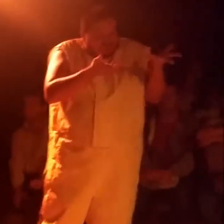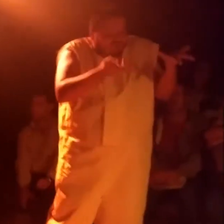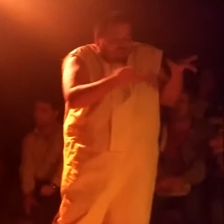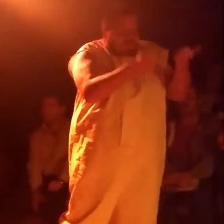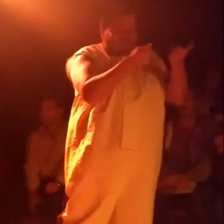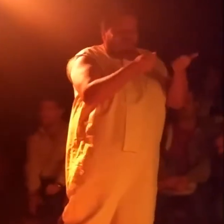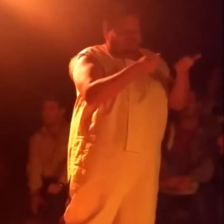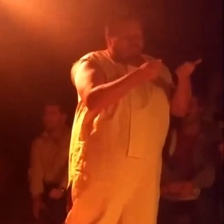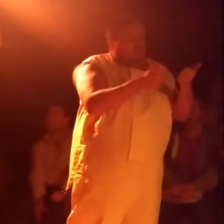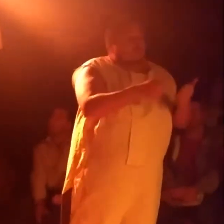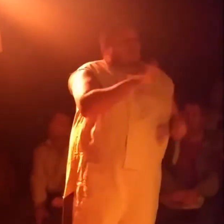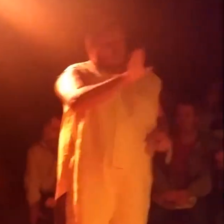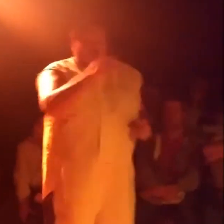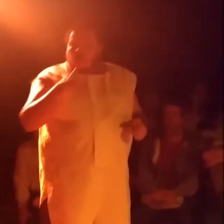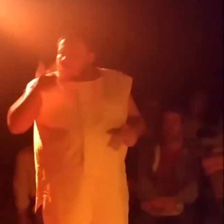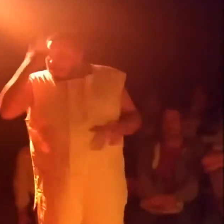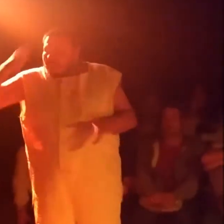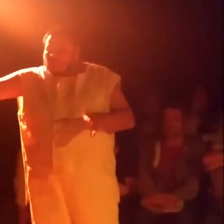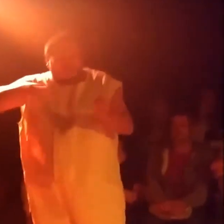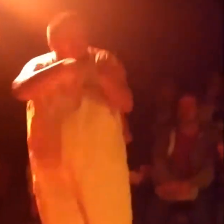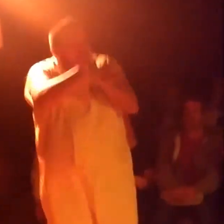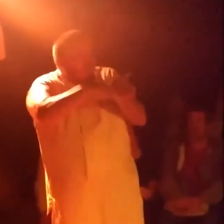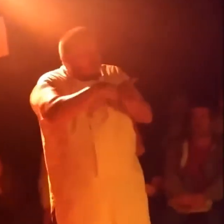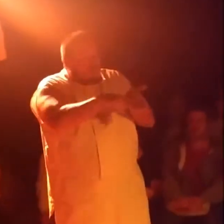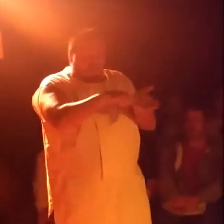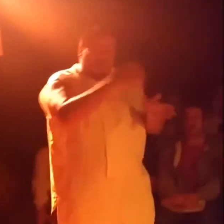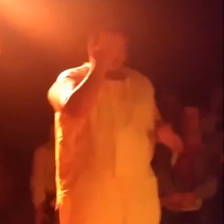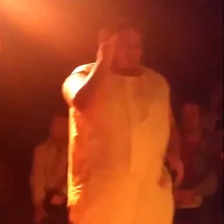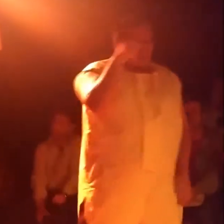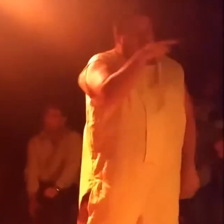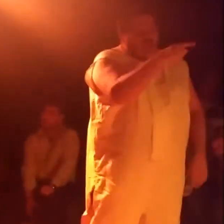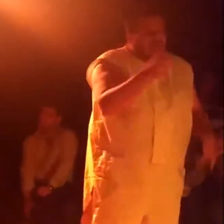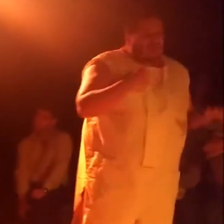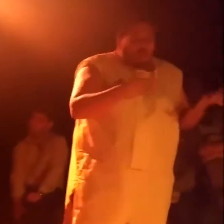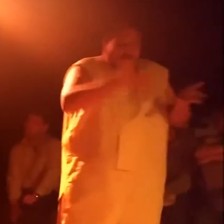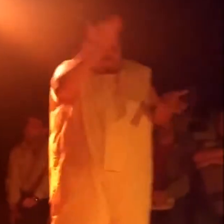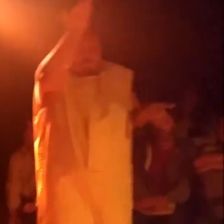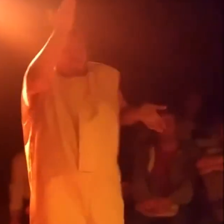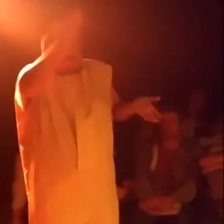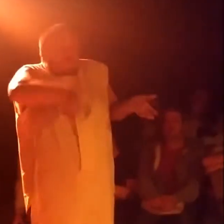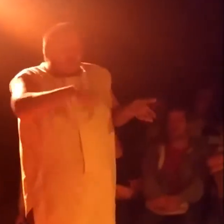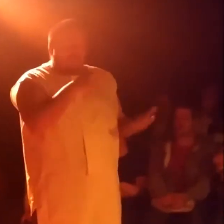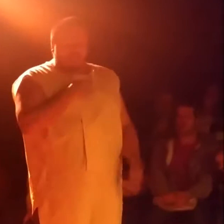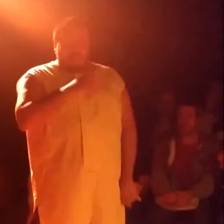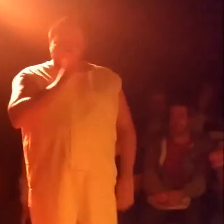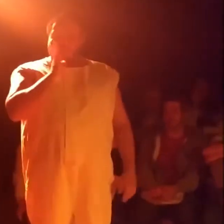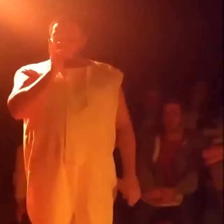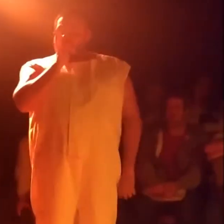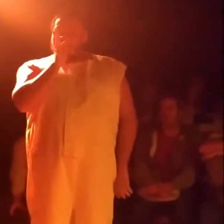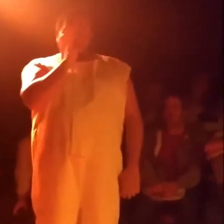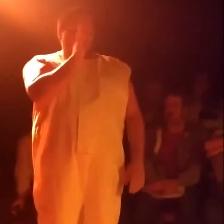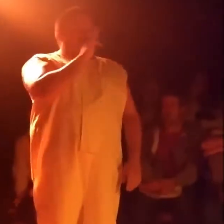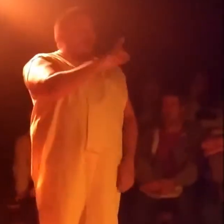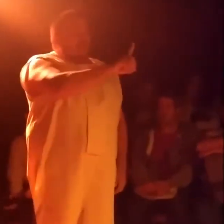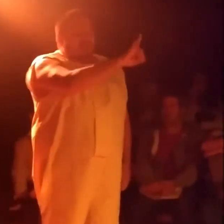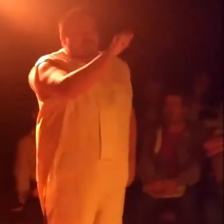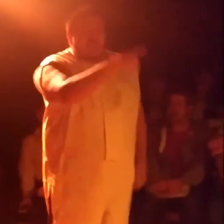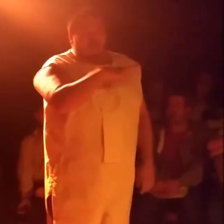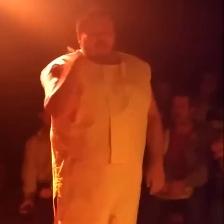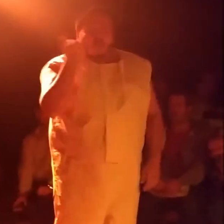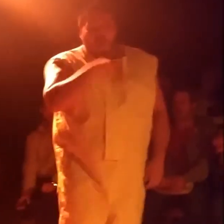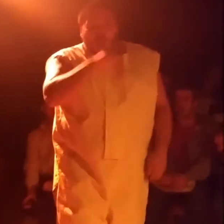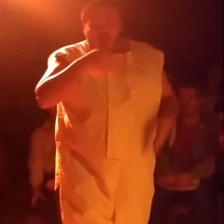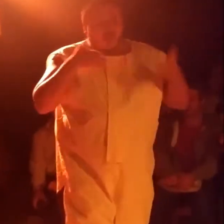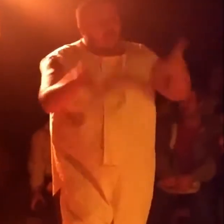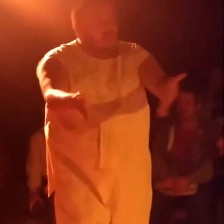feita. Os investigadores acham que o senhor deu provas de insensibilidade no interno da